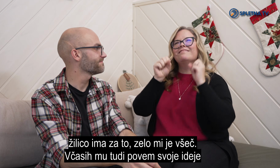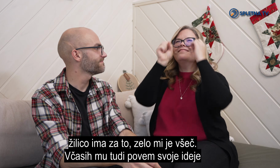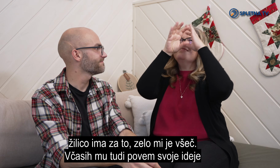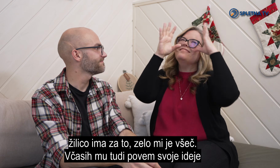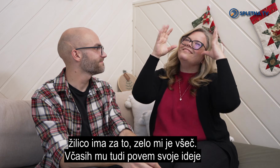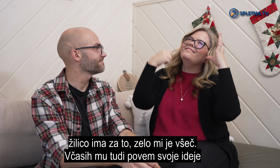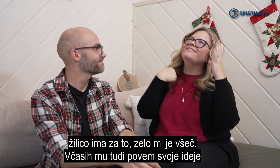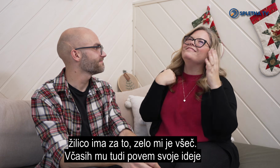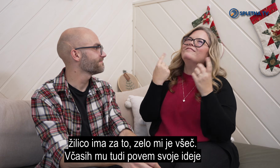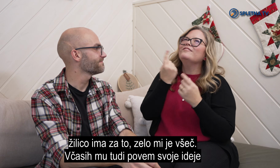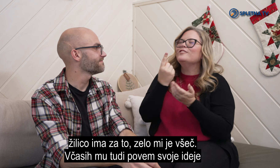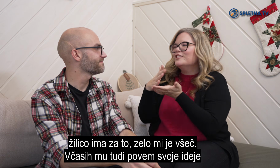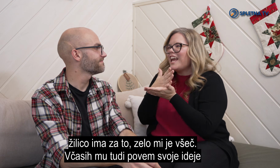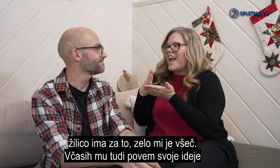svoje ideje in on jih ilustrira.